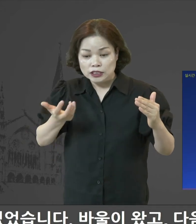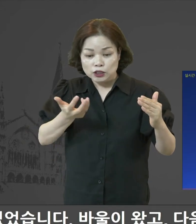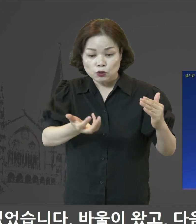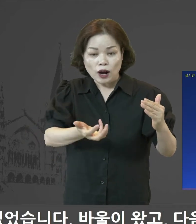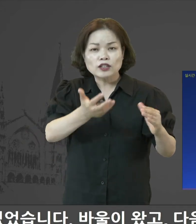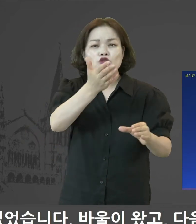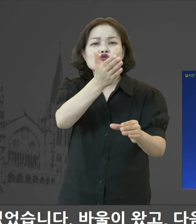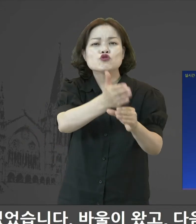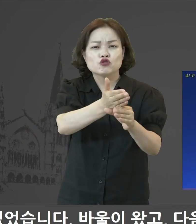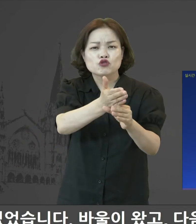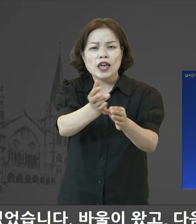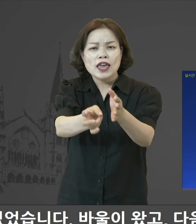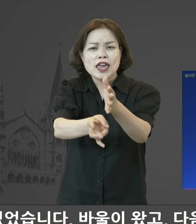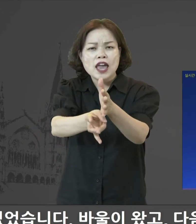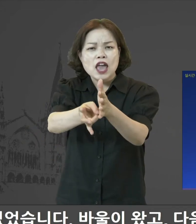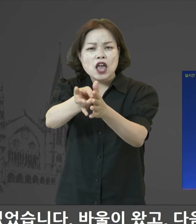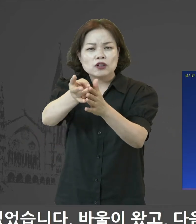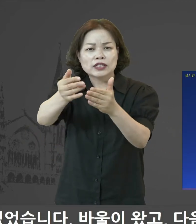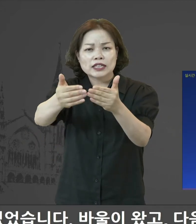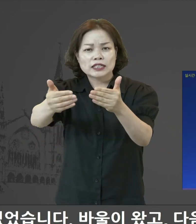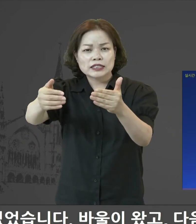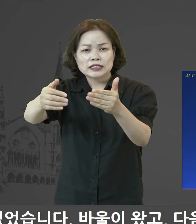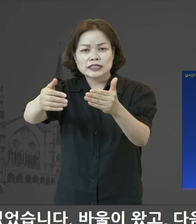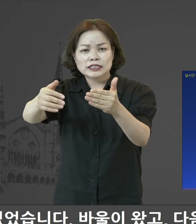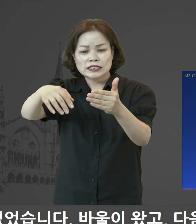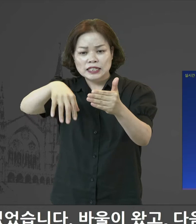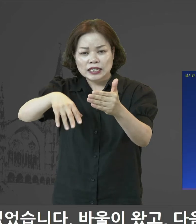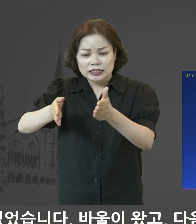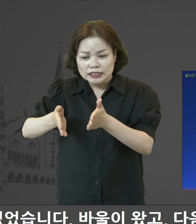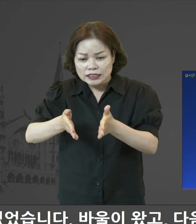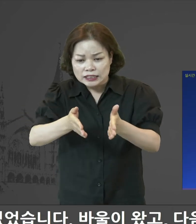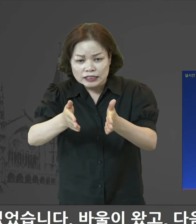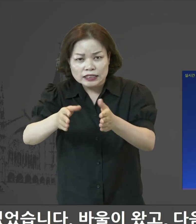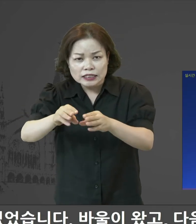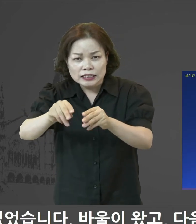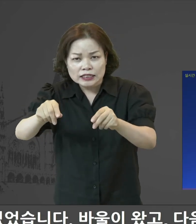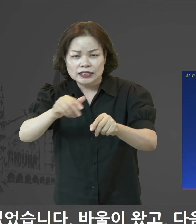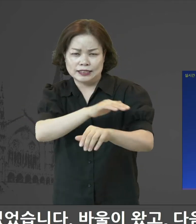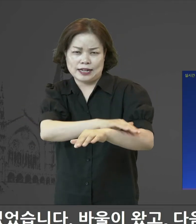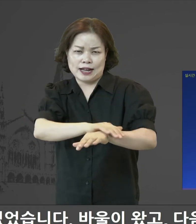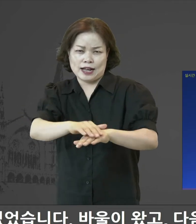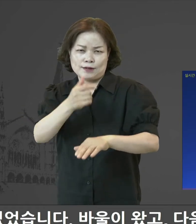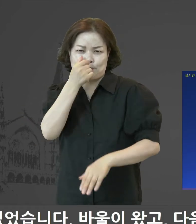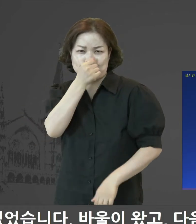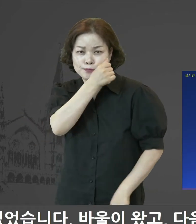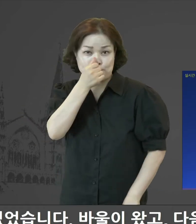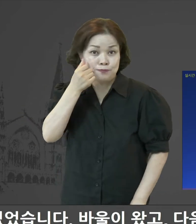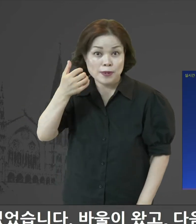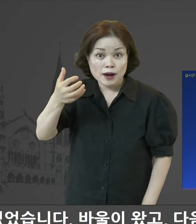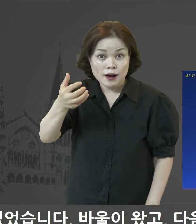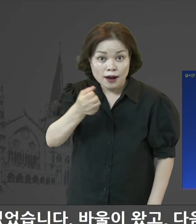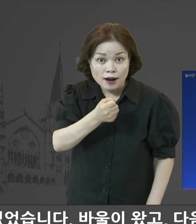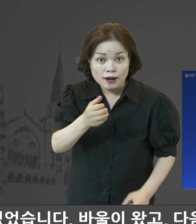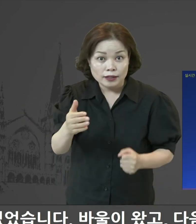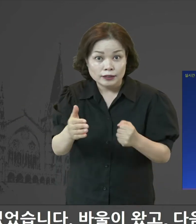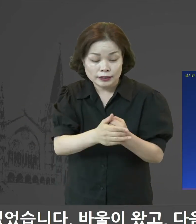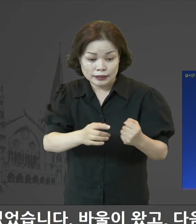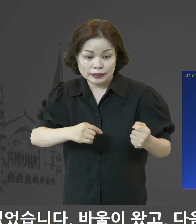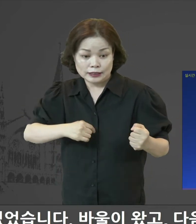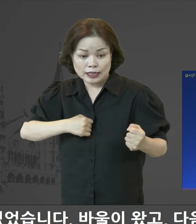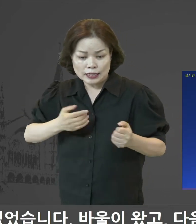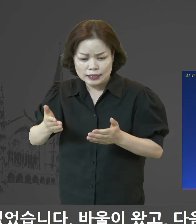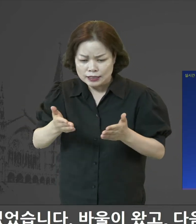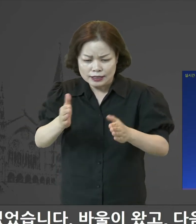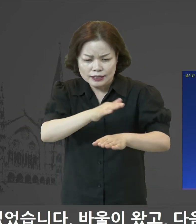중에 예루살렘 성내의 지리는 자신들이 굉장히 잘 알기 때문에 그 자신들이